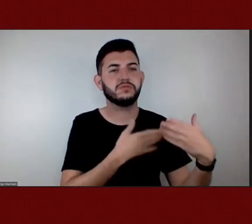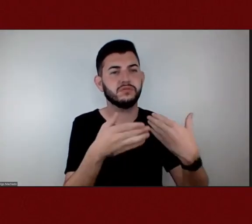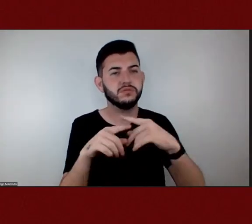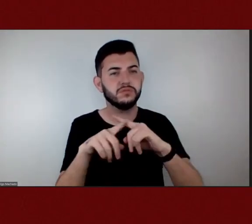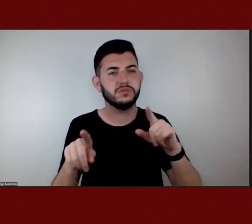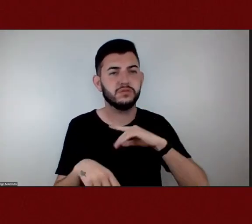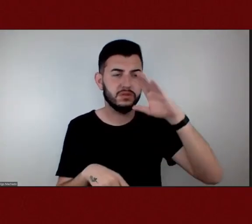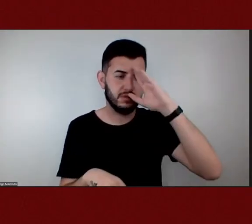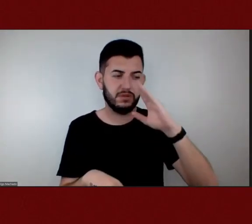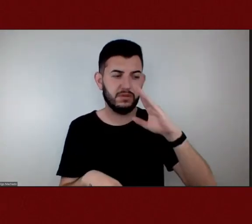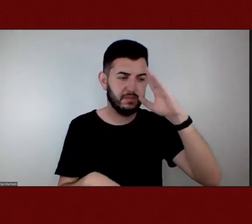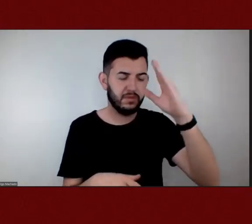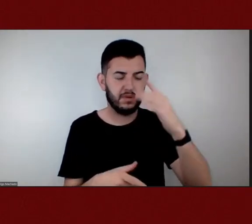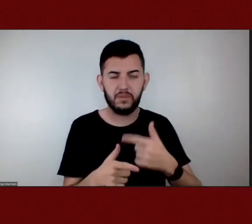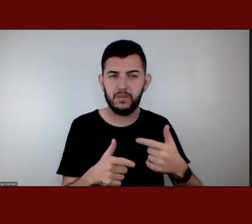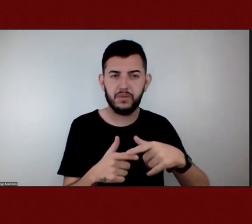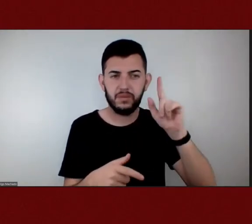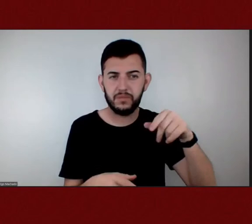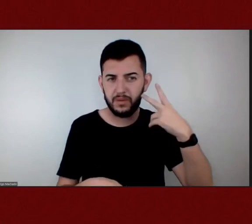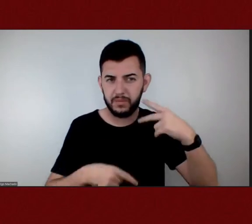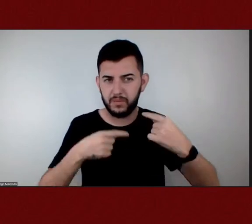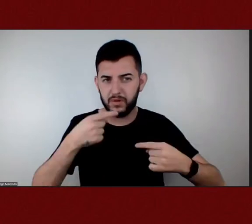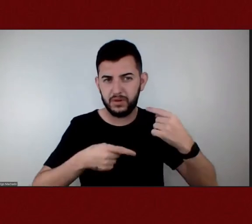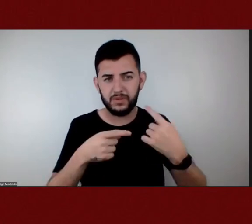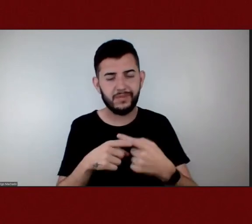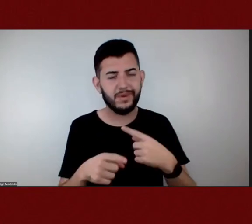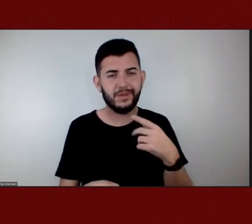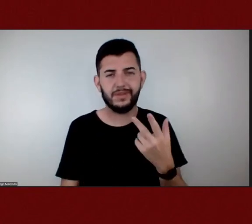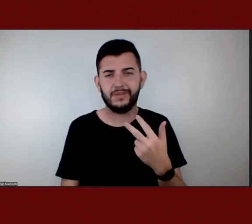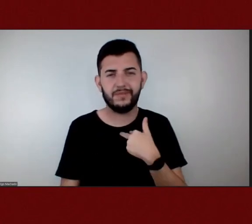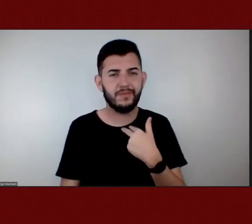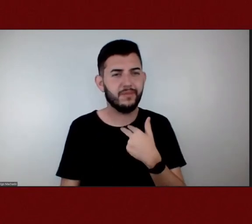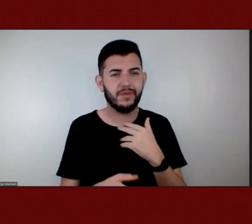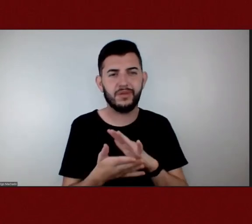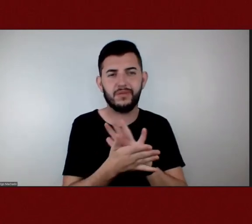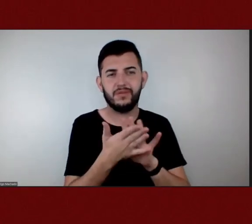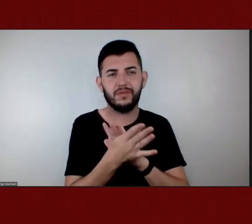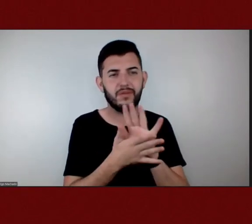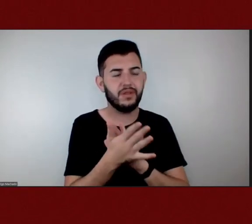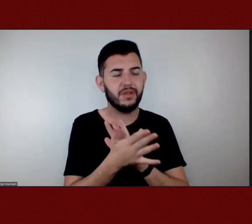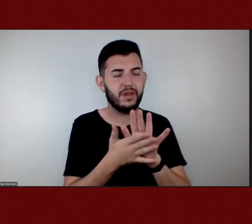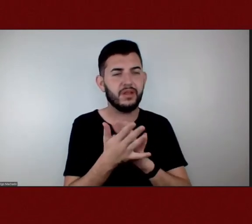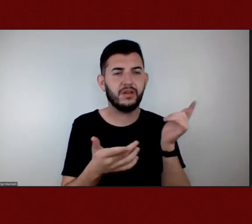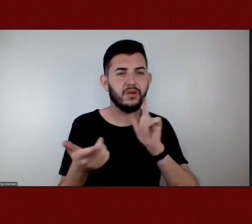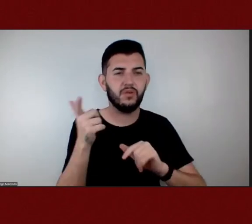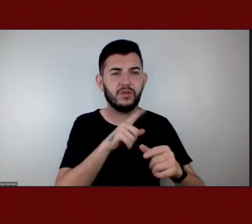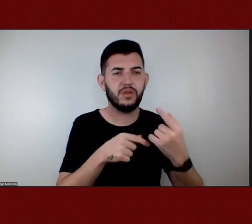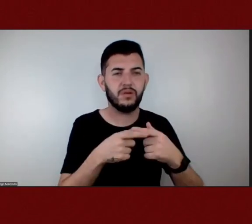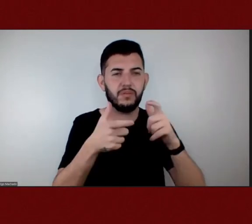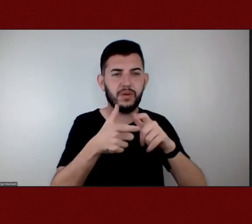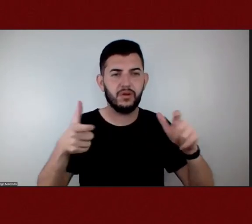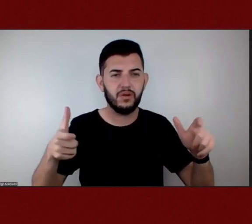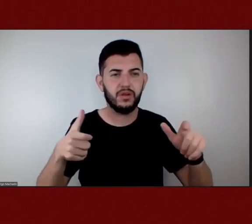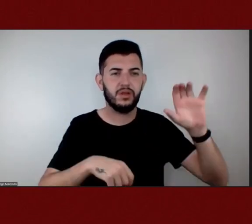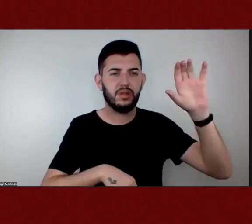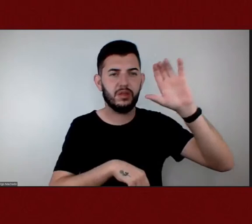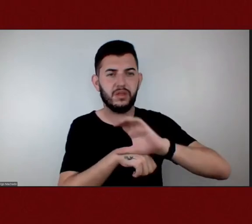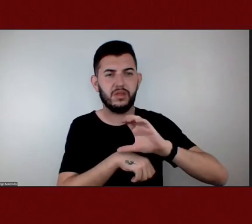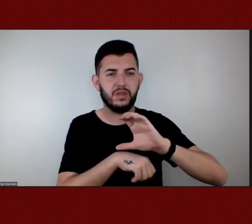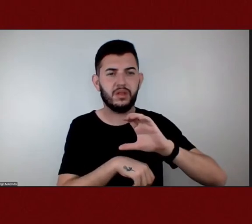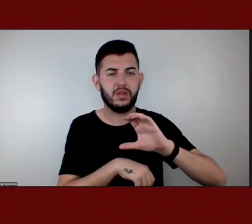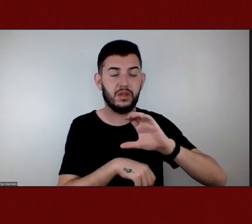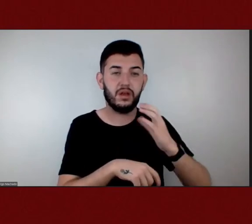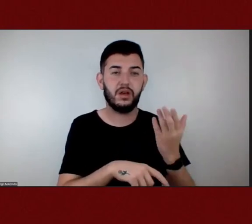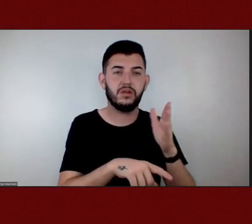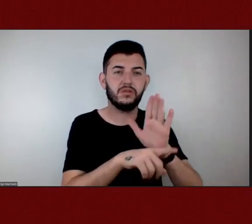político, já que não foi possível conquistar a maioria cidadã para poder apoiar a mudança. E, ao contrário,